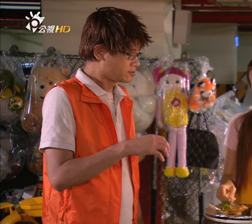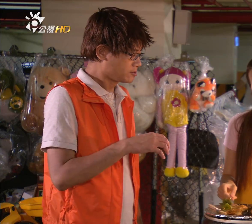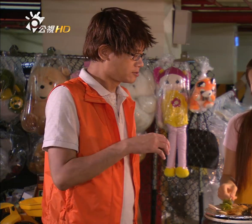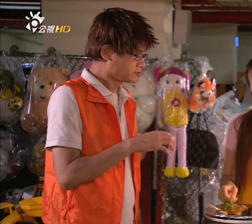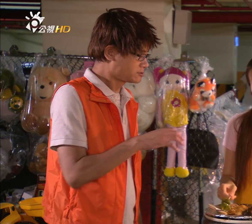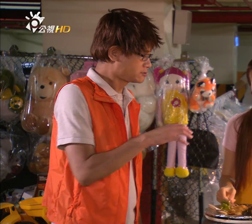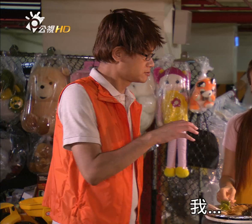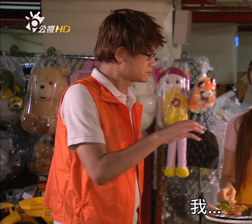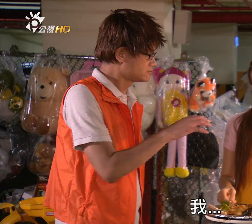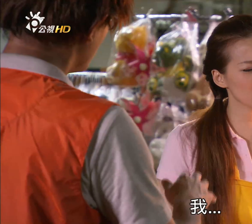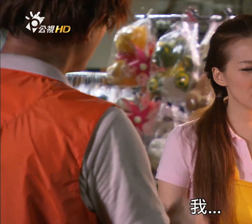我，